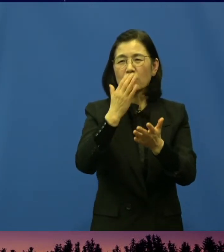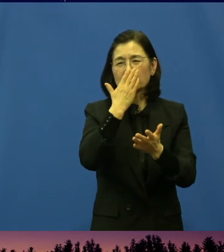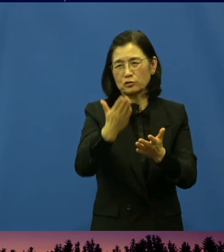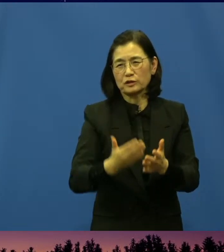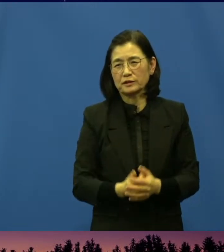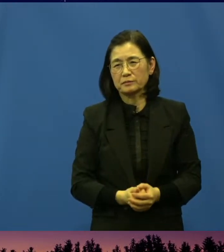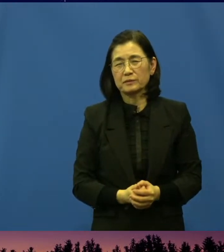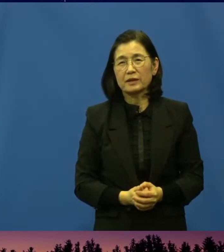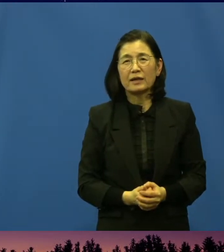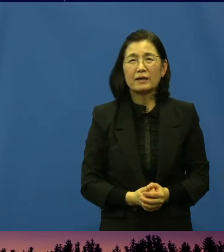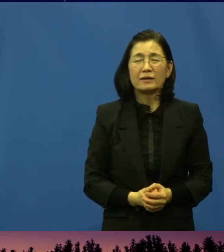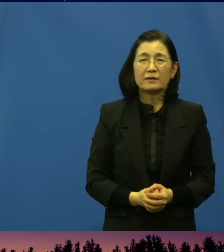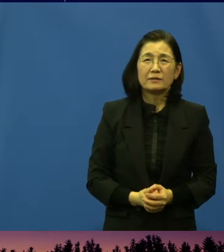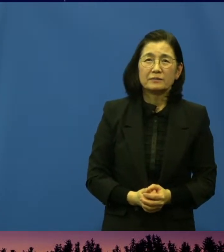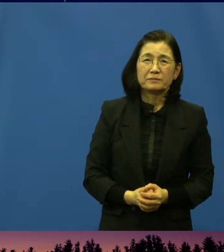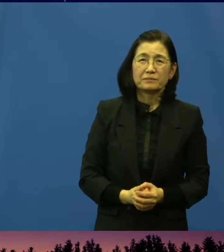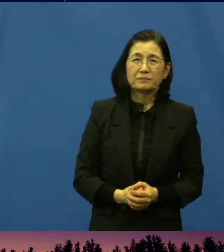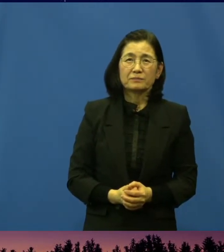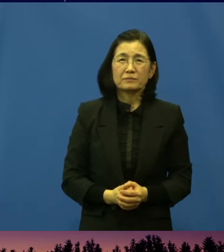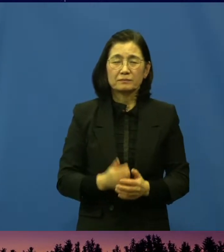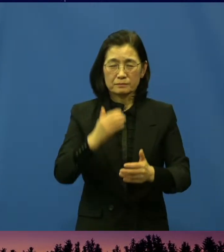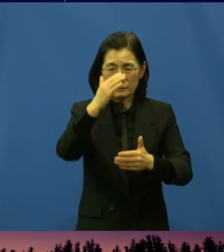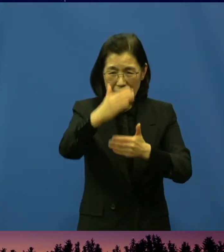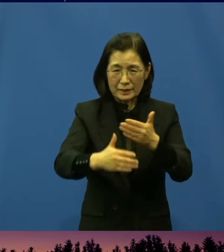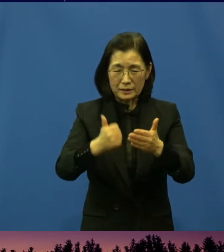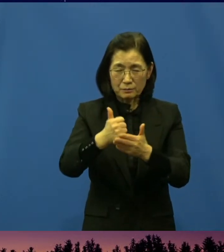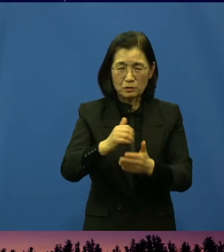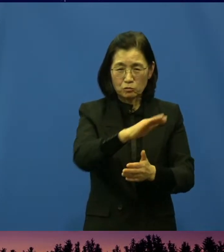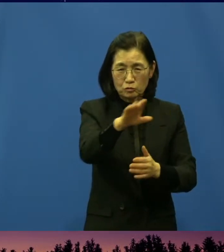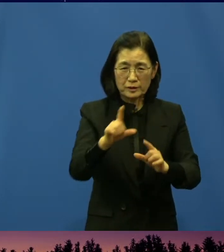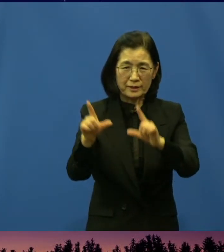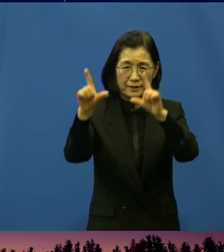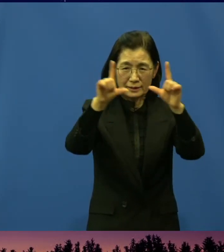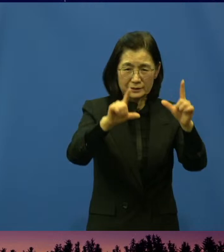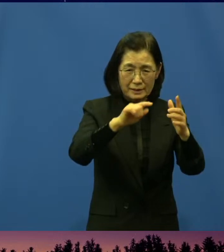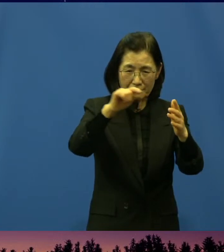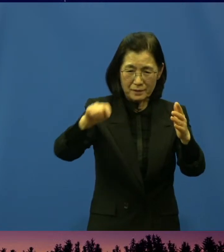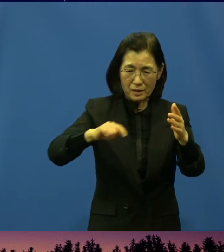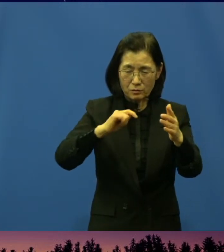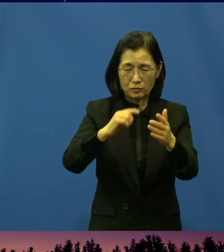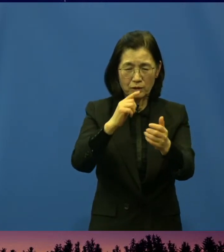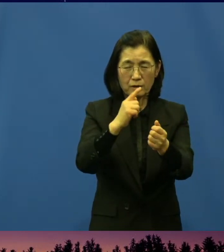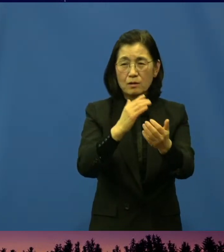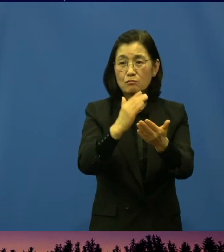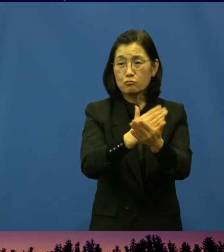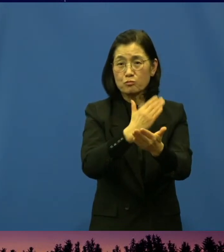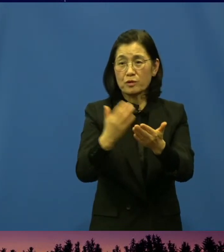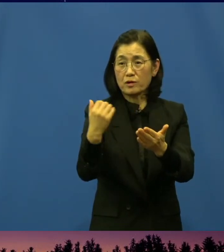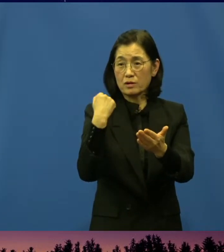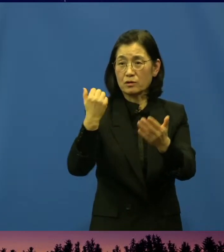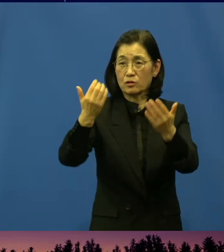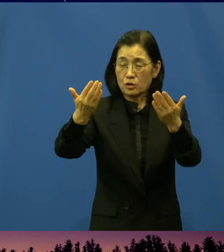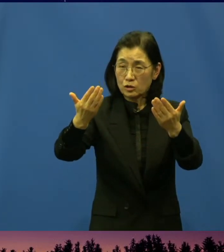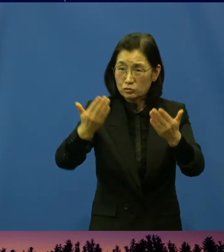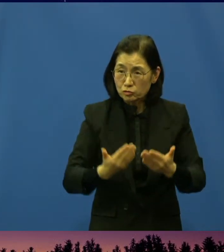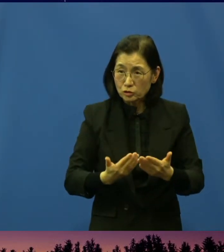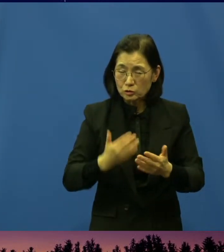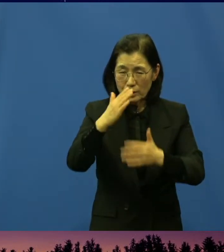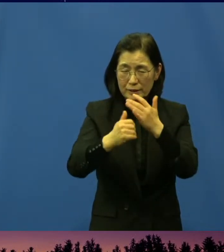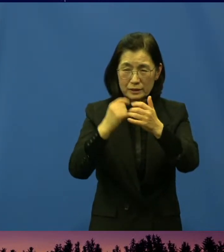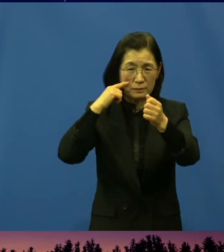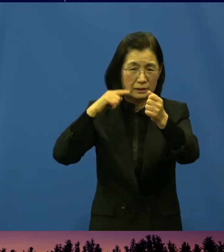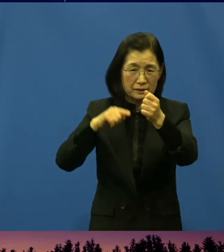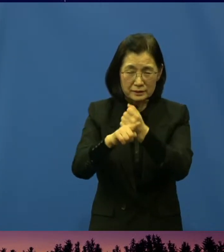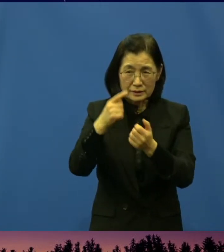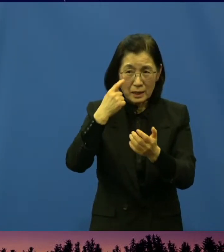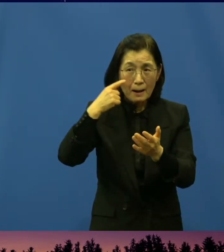그러면 하나님께서 우리의 일상 가운데 우리 분별력을 주시고 하나님의 뜻을 명확하게 알게 하시고